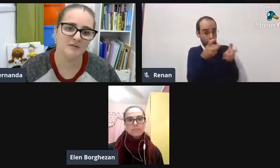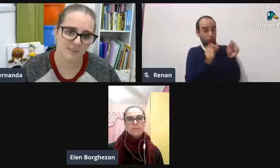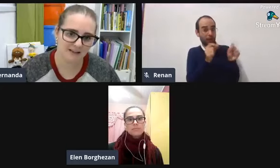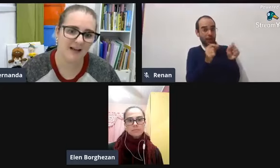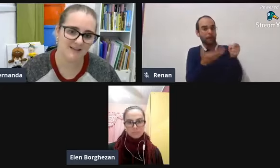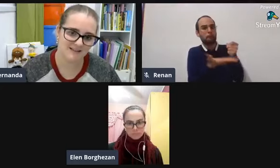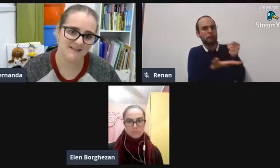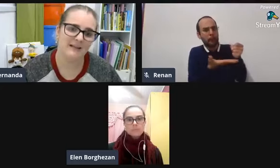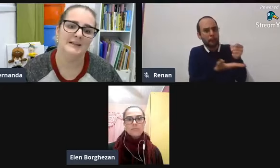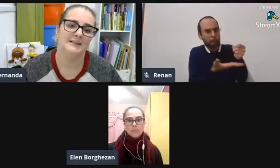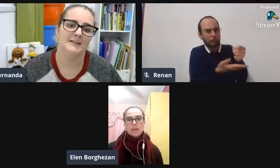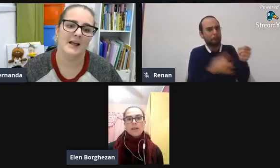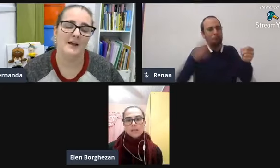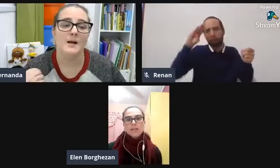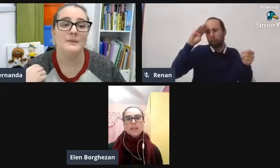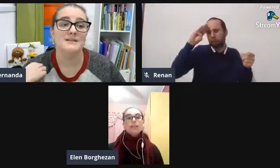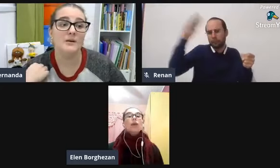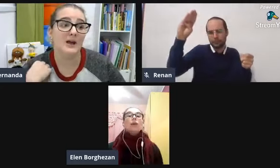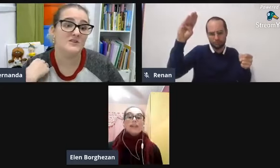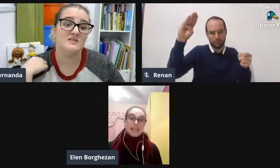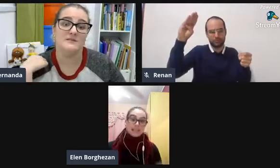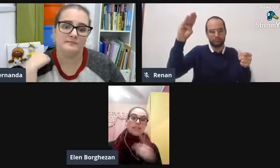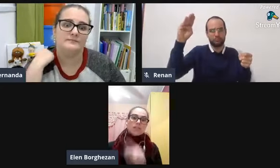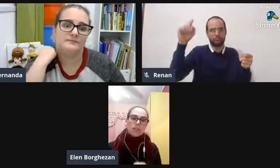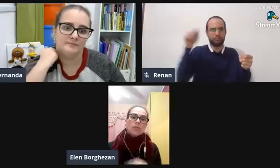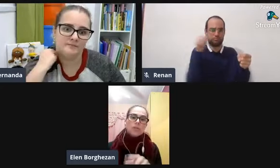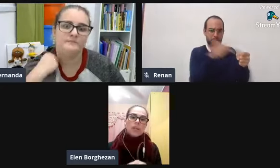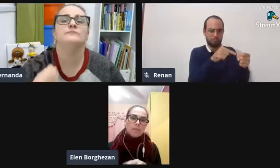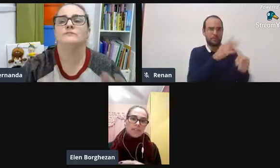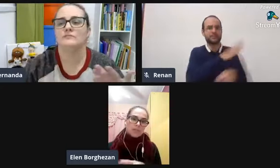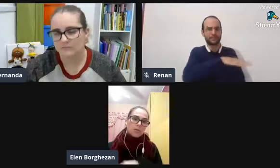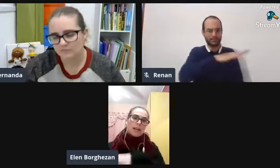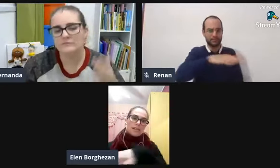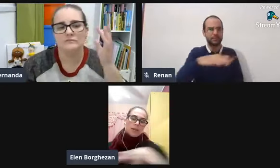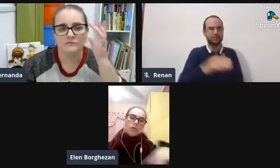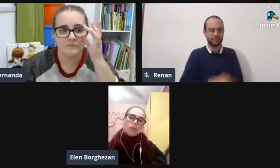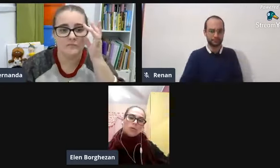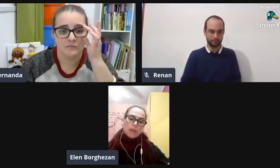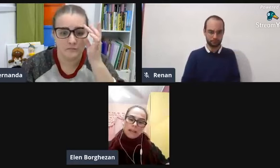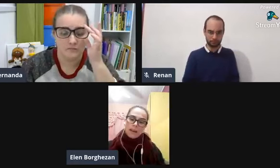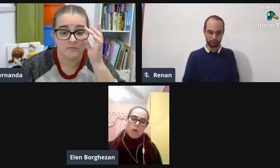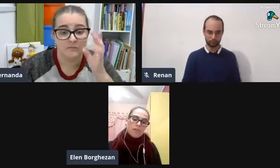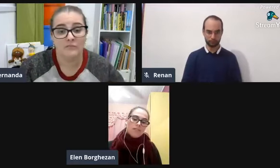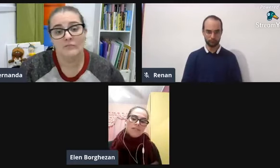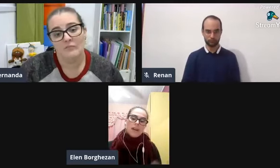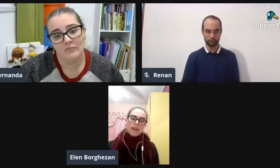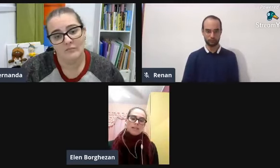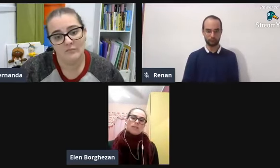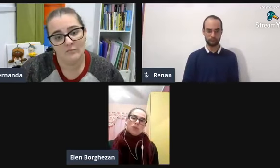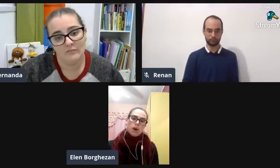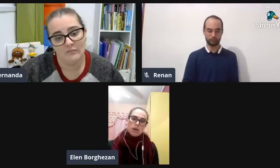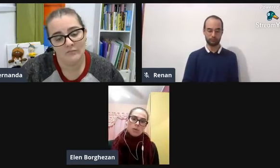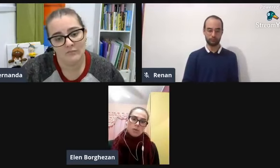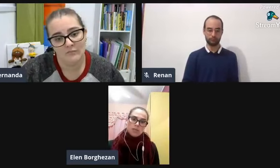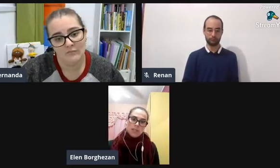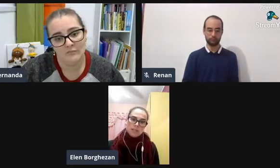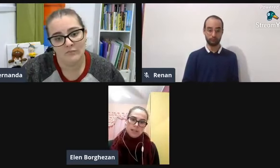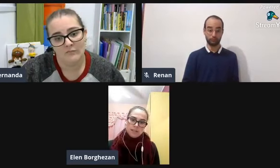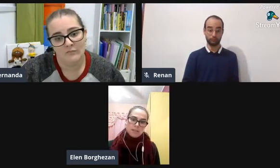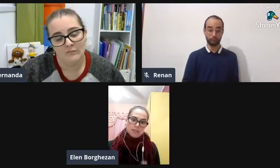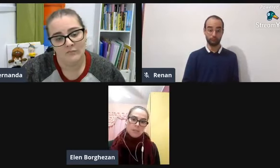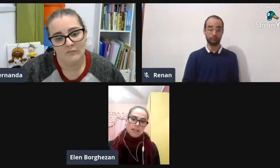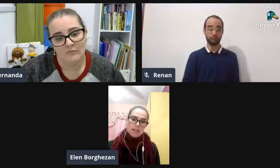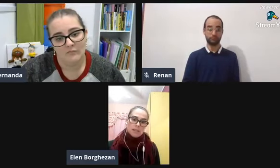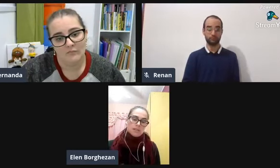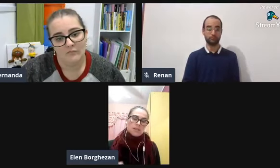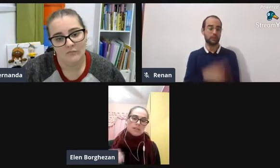vida são fundamentais, né? Sim, mas não, nesse sentido, sim, mas eu digo da questão da convivência só, que eu tô falando, a